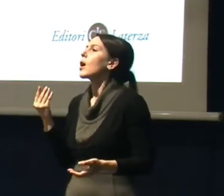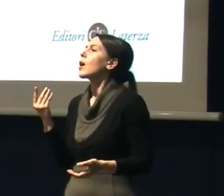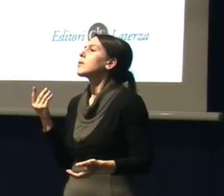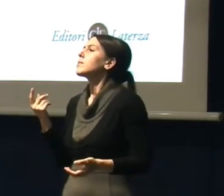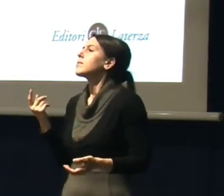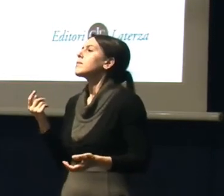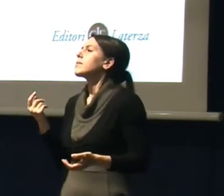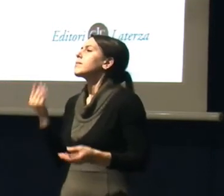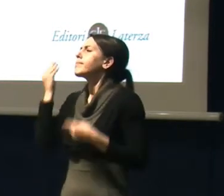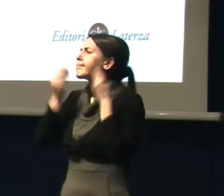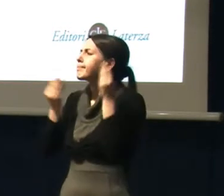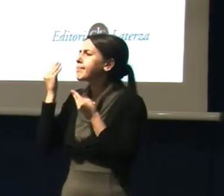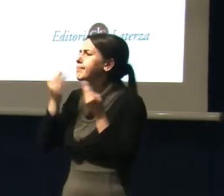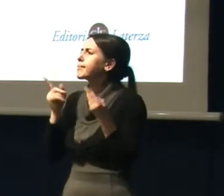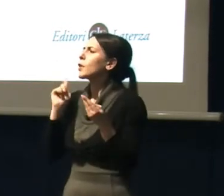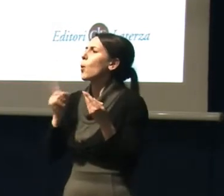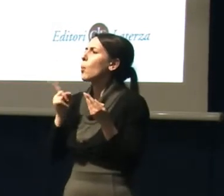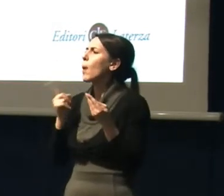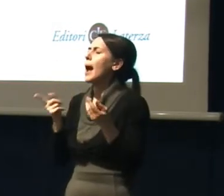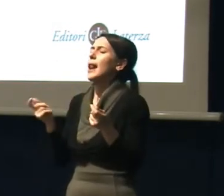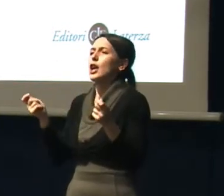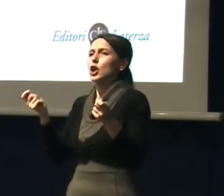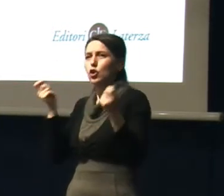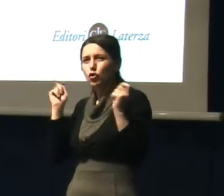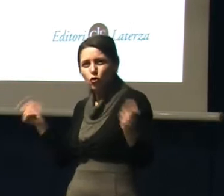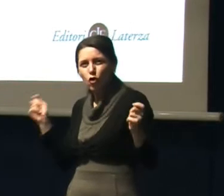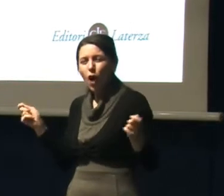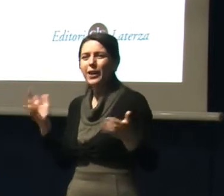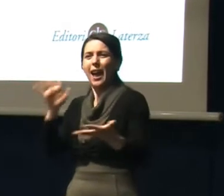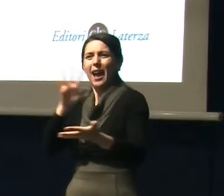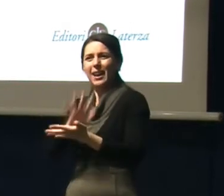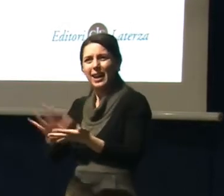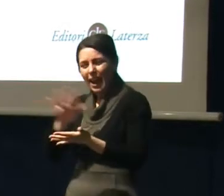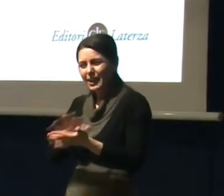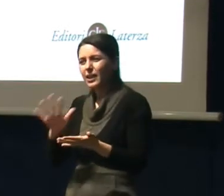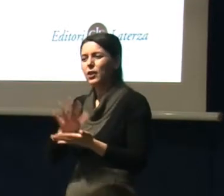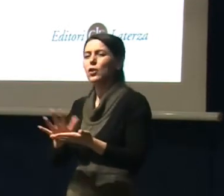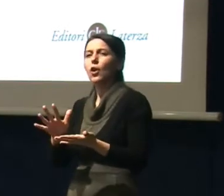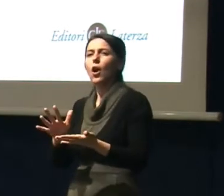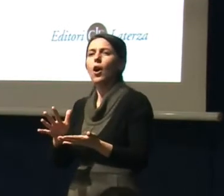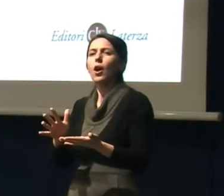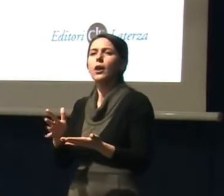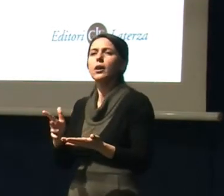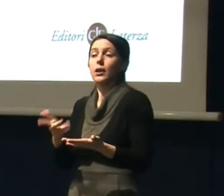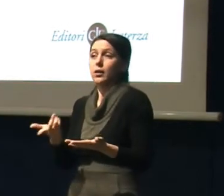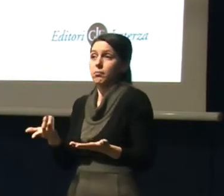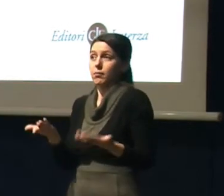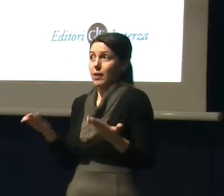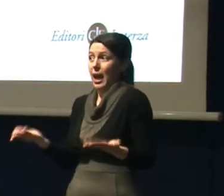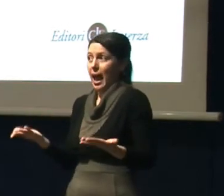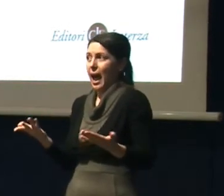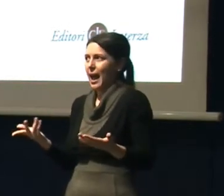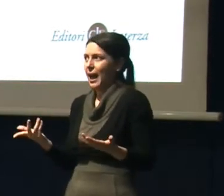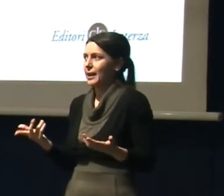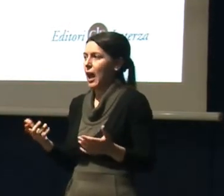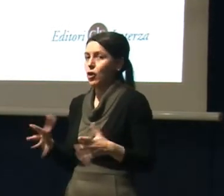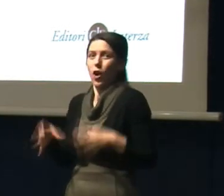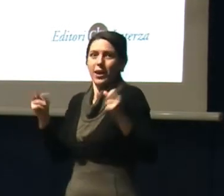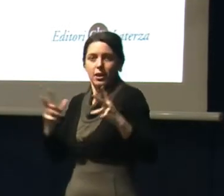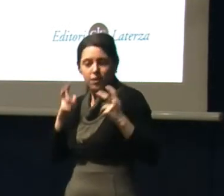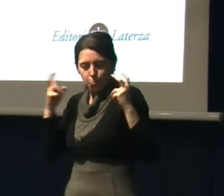penso che i giornali gli editori che si apprezzano e che stanno stanno reagendo perché